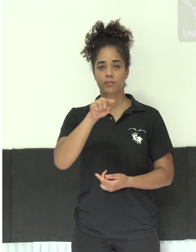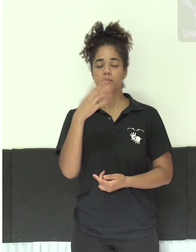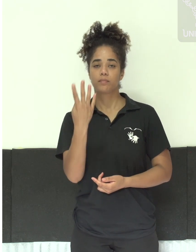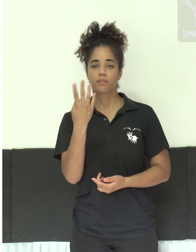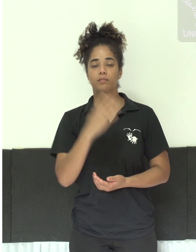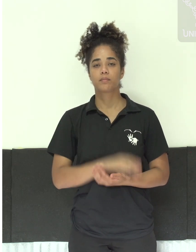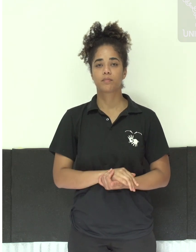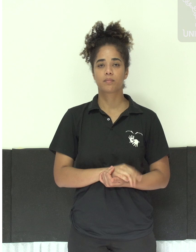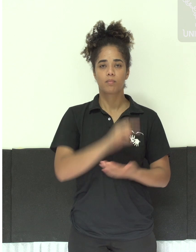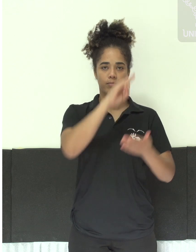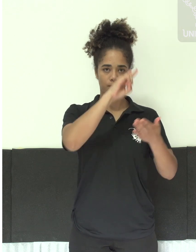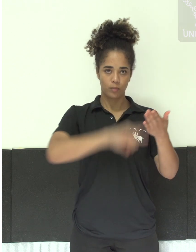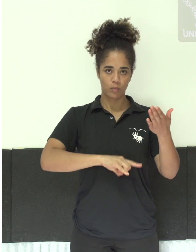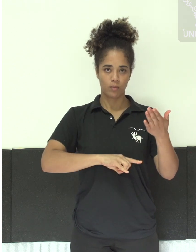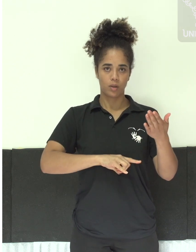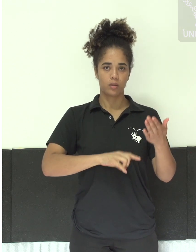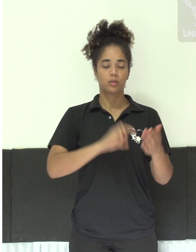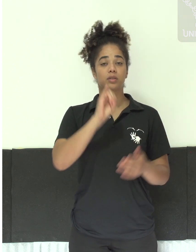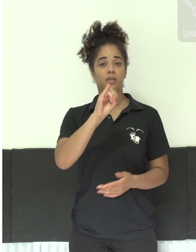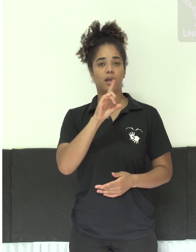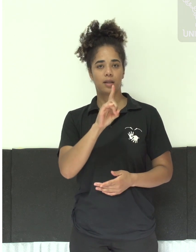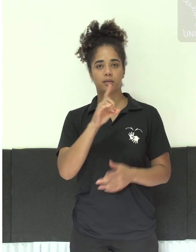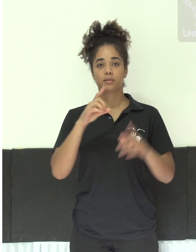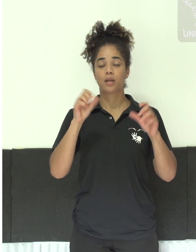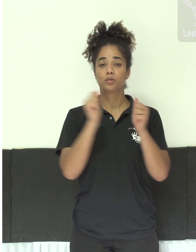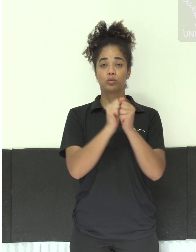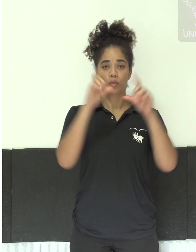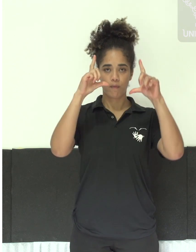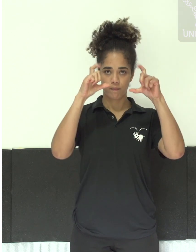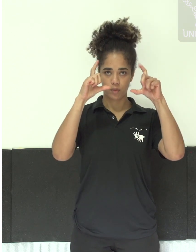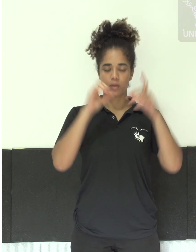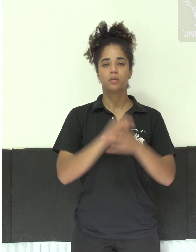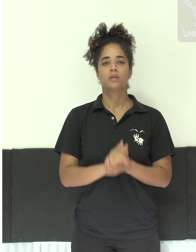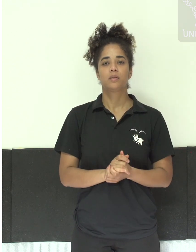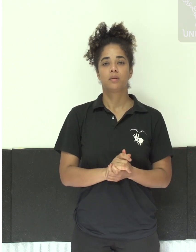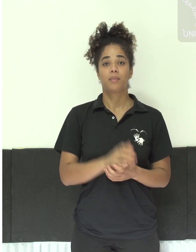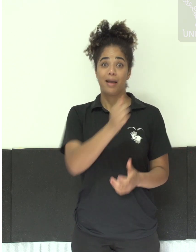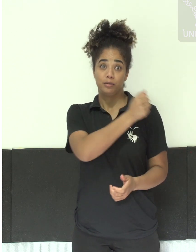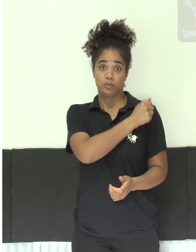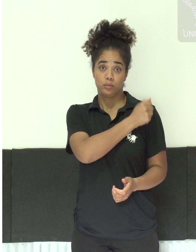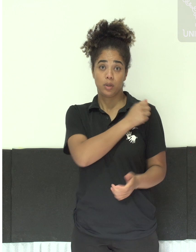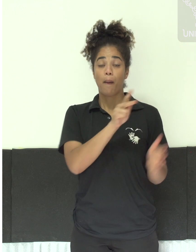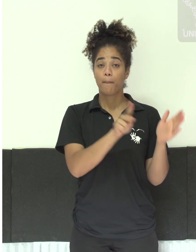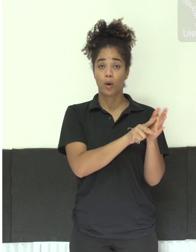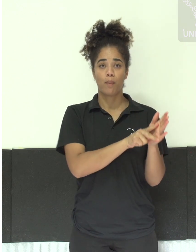9.16.4. Documento de identidade com foto para estudantes brasileiros.